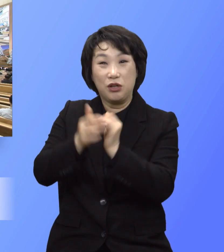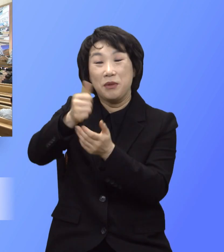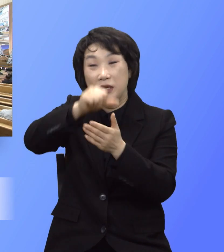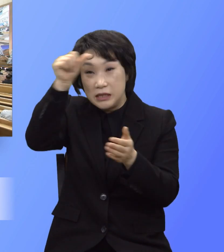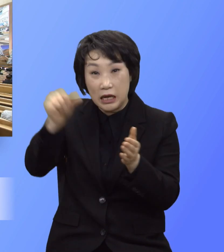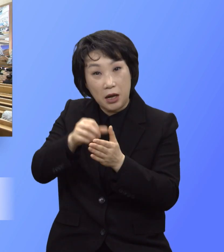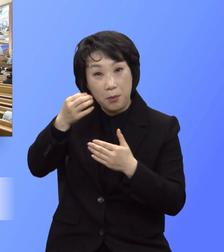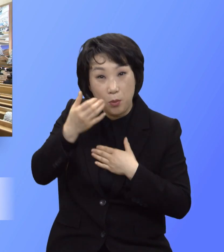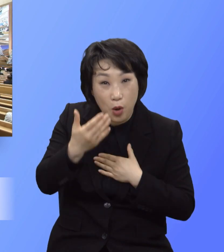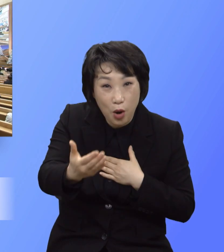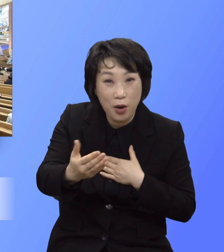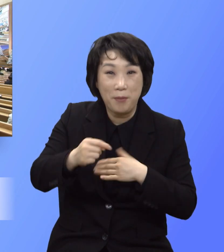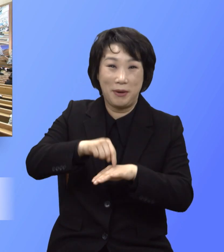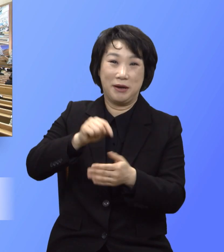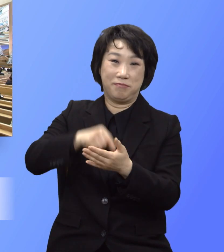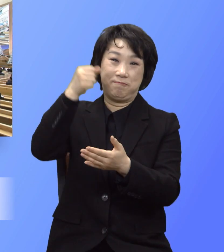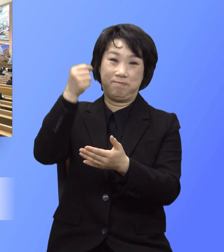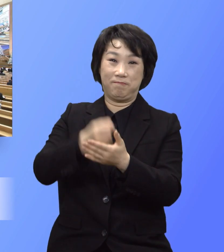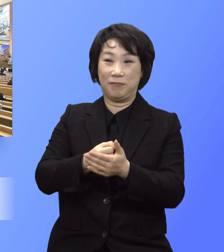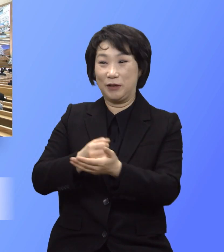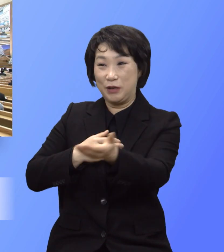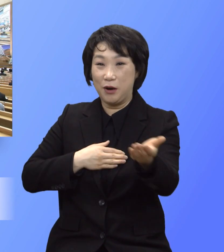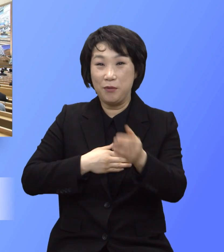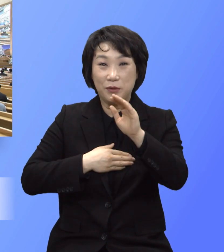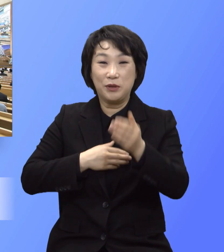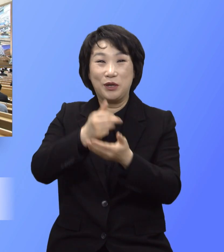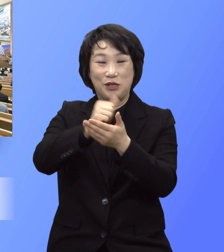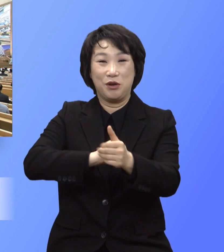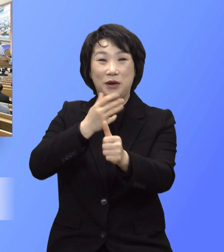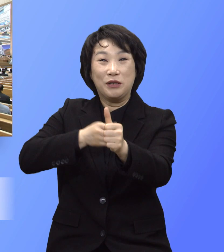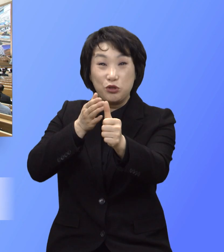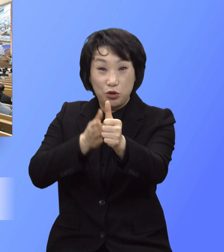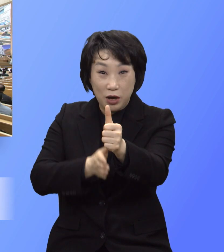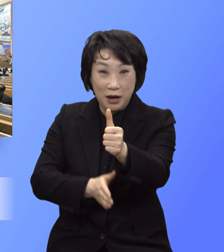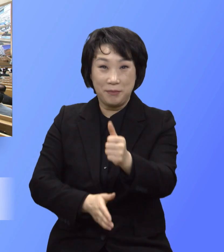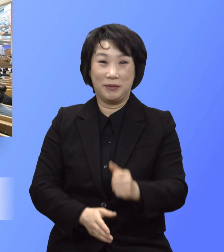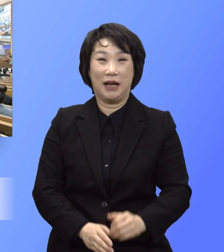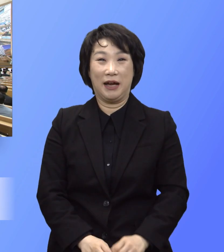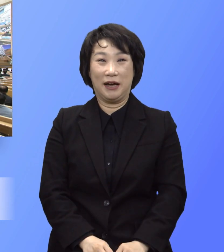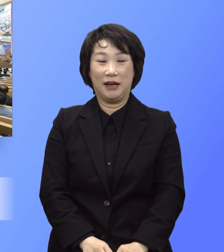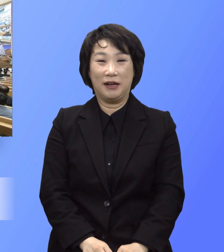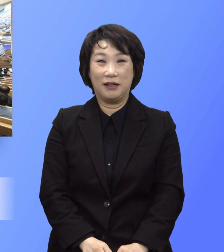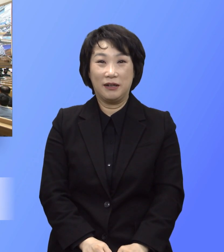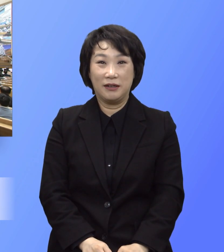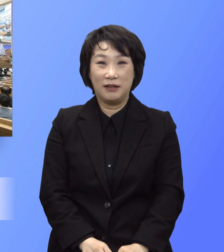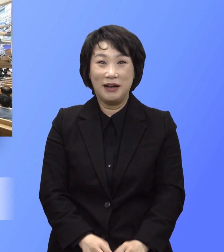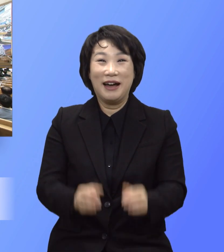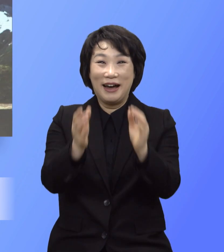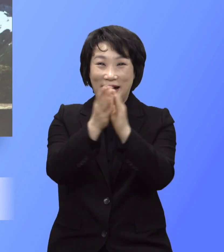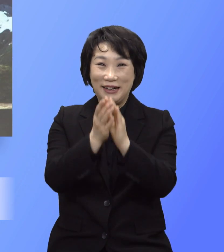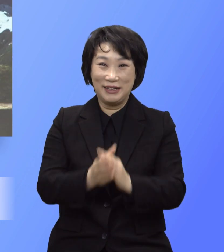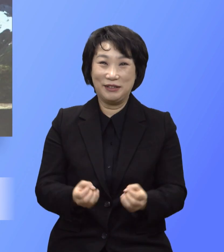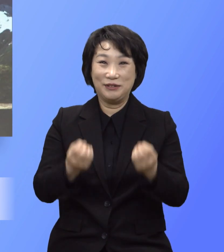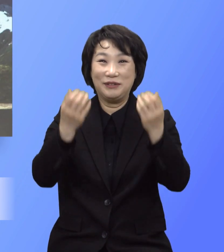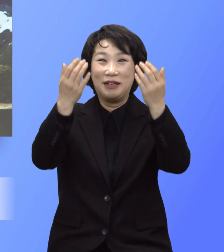생애를 재현하려고 작정하는 여러분 되기를 주님의 이름으로 축원합니다. 할렐루야.